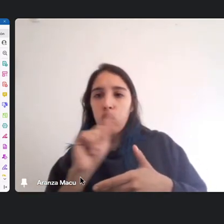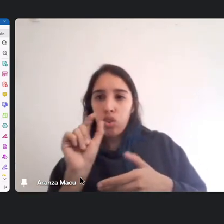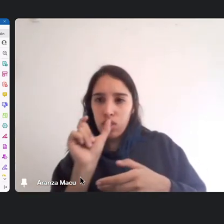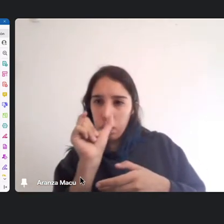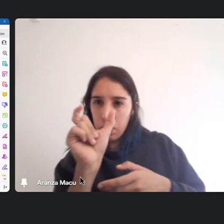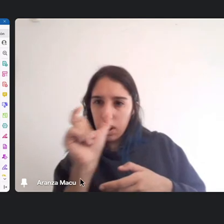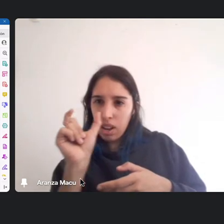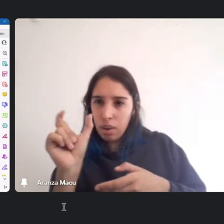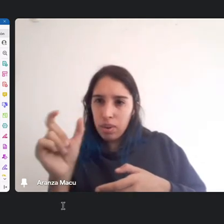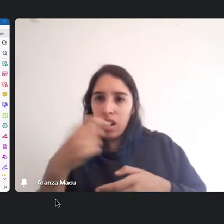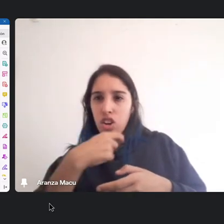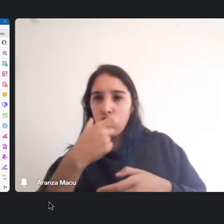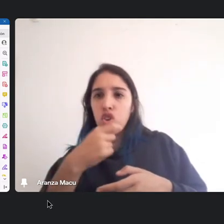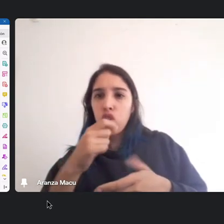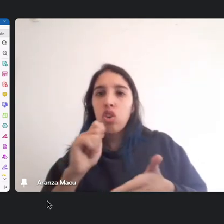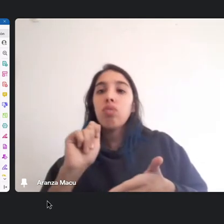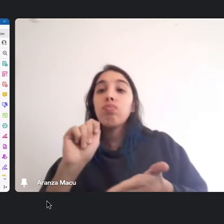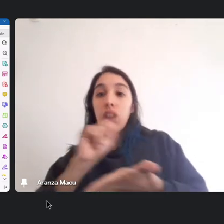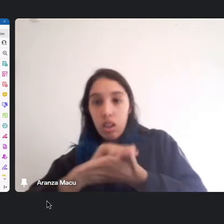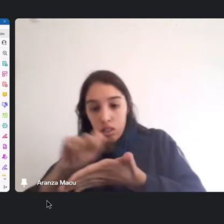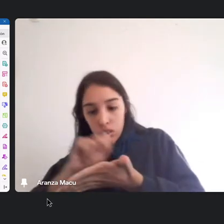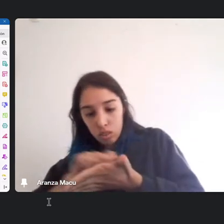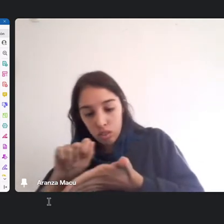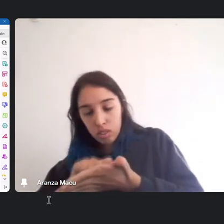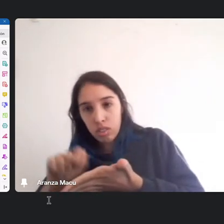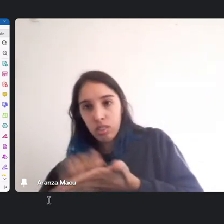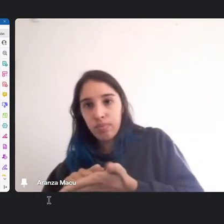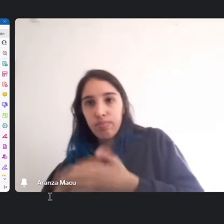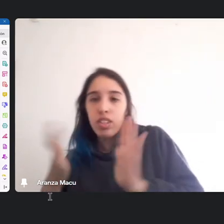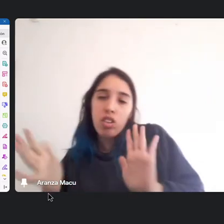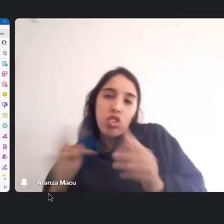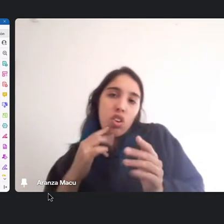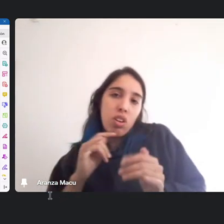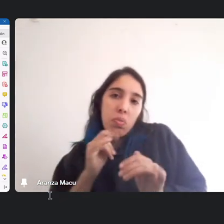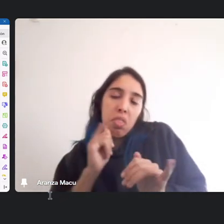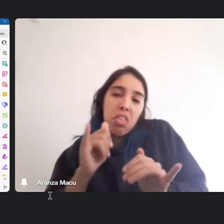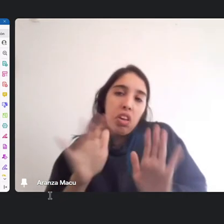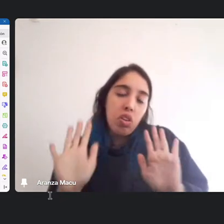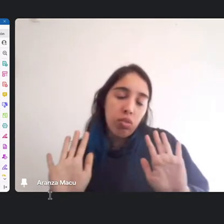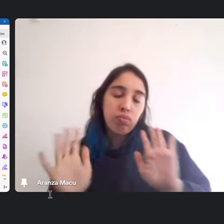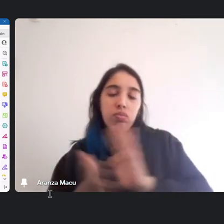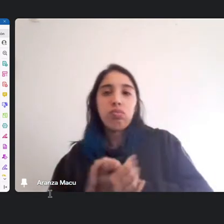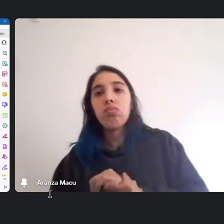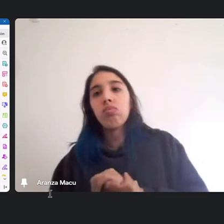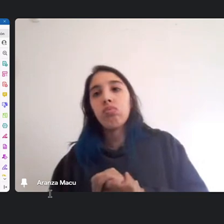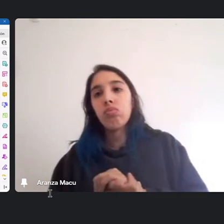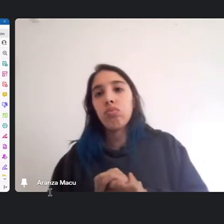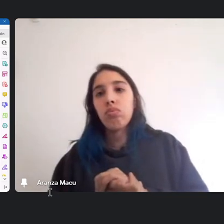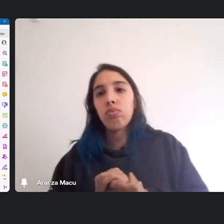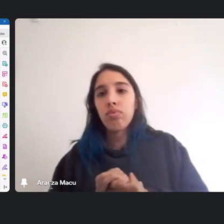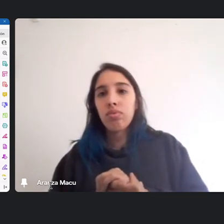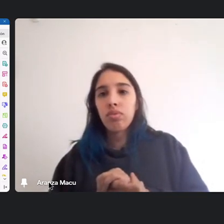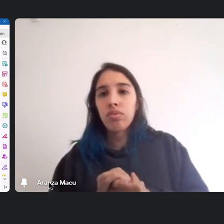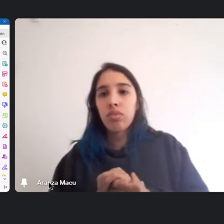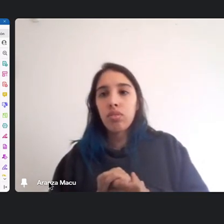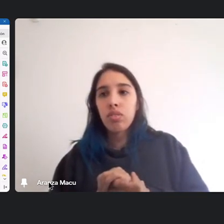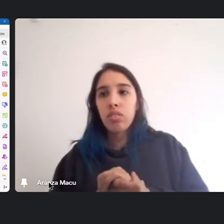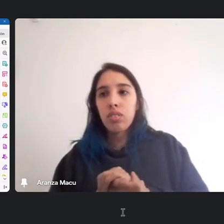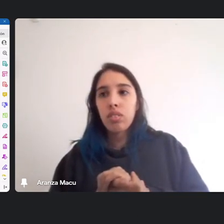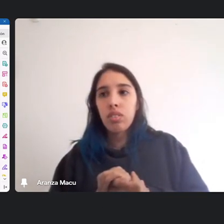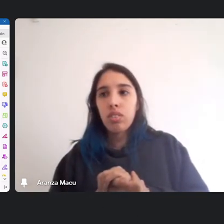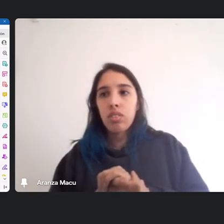Como consejo, si no quieren anotarla, no la anoten tampoco. No es para que me hagan caso en todo, pero yo, a mí me